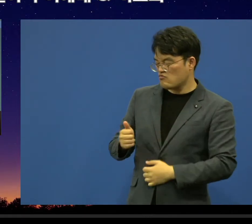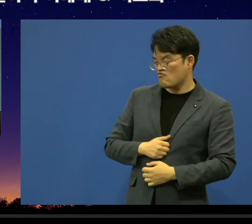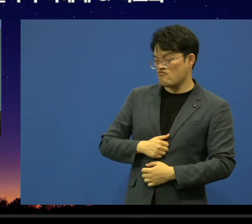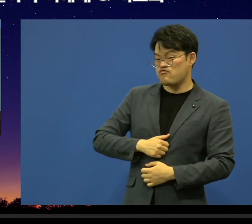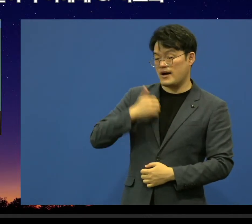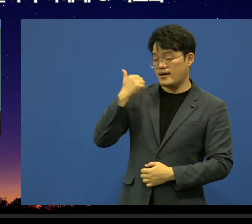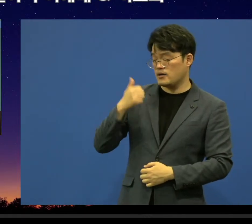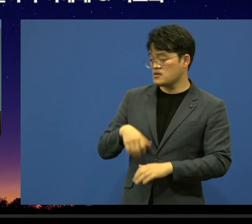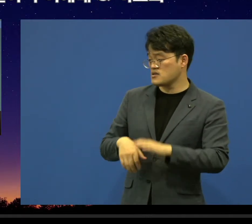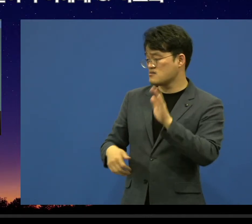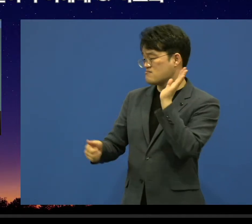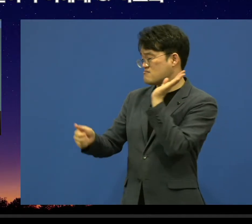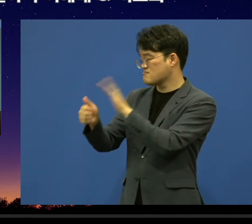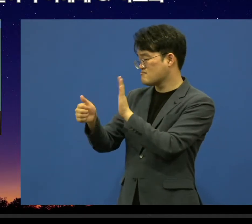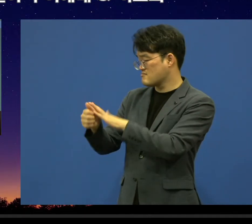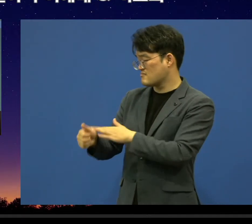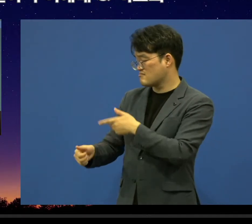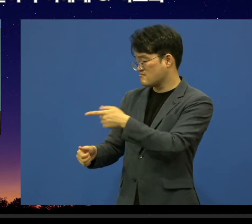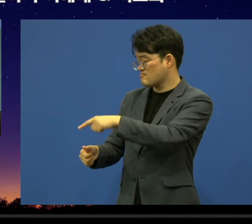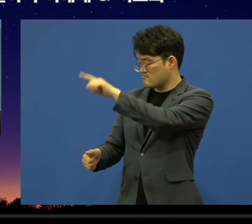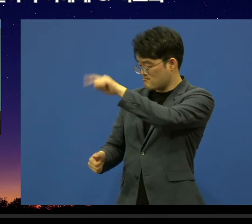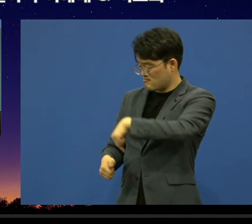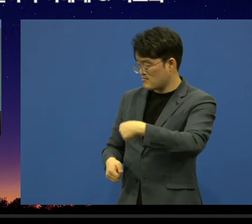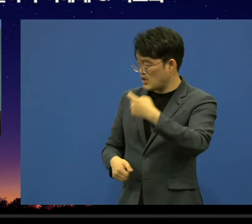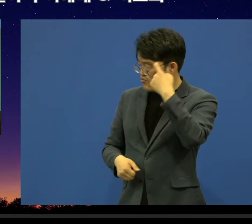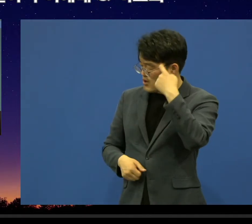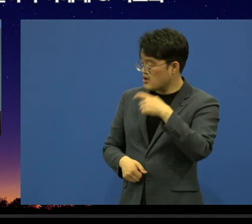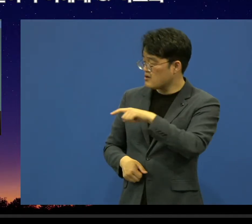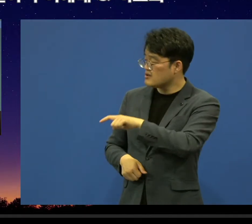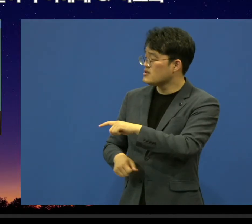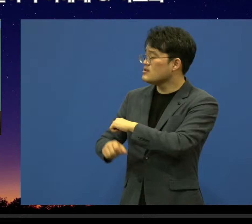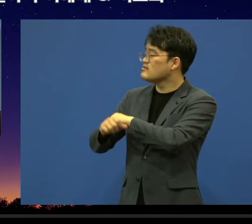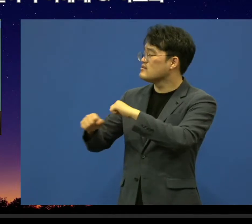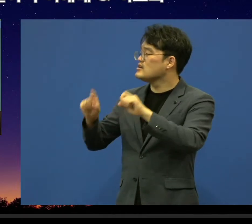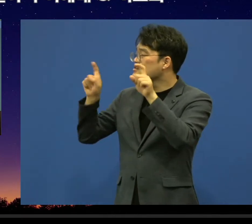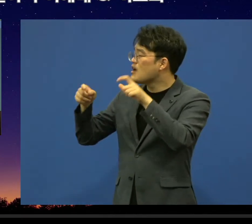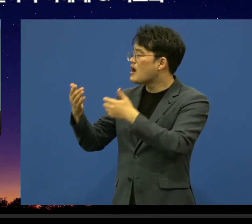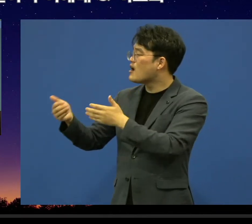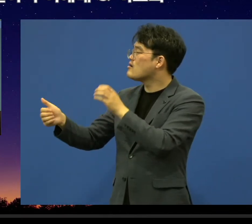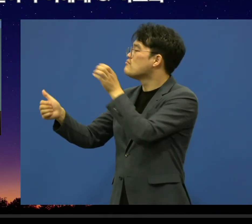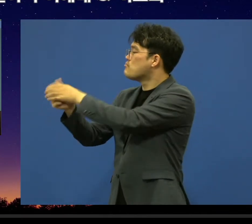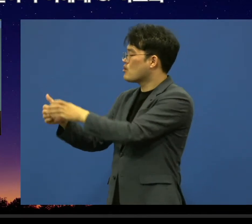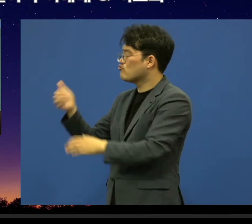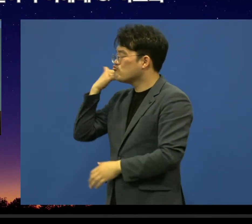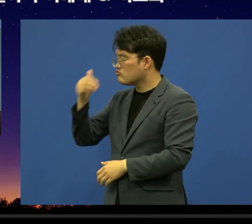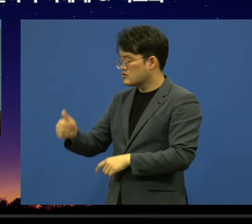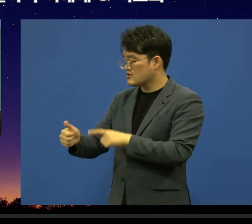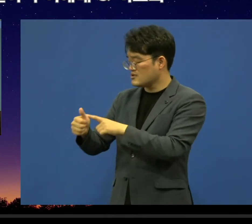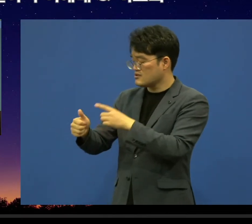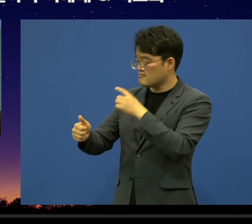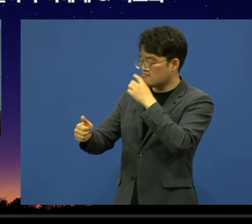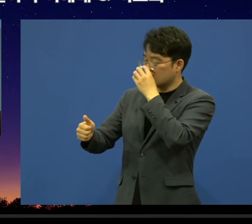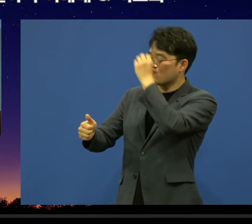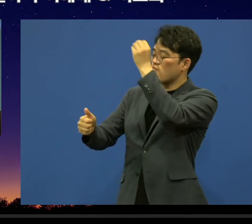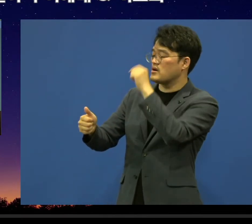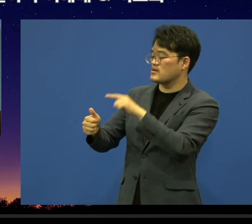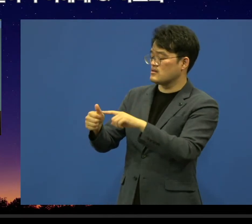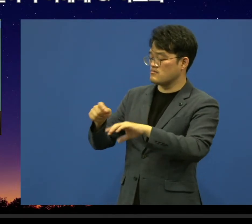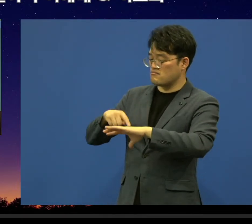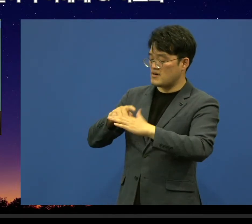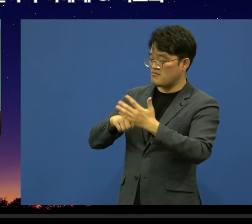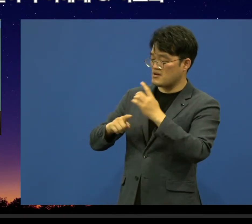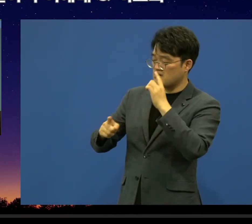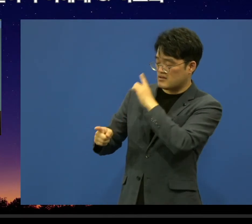이르되 네가 어찌하여 이리로 내려왔느냐? 들에 있는 양들을 누구에게 맡겼느냐? 나는 내 교만과 내 마음의 완악함을 아노니